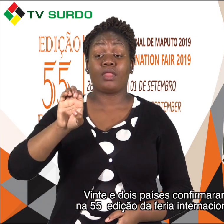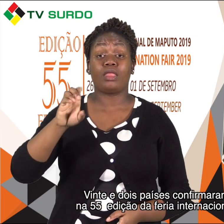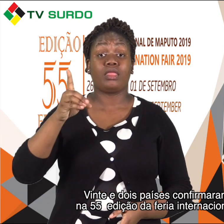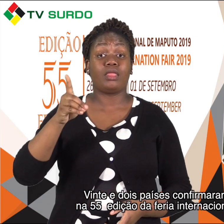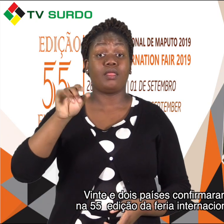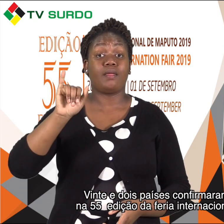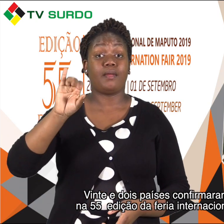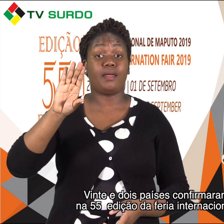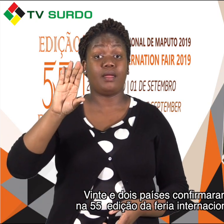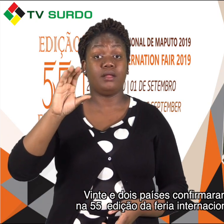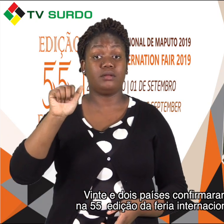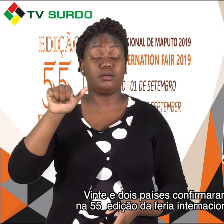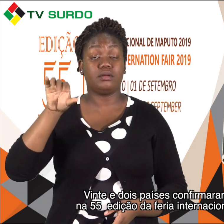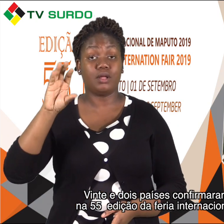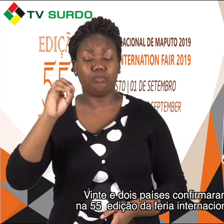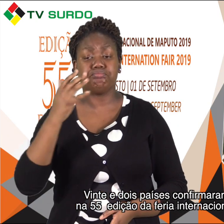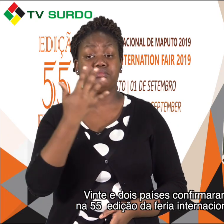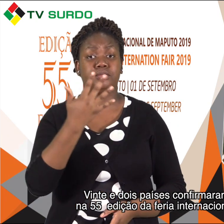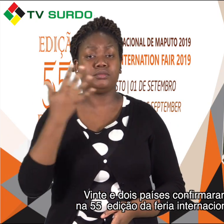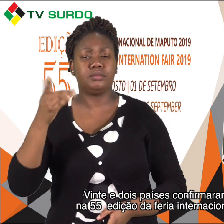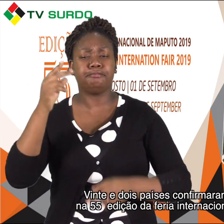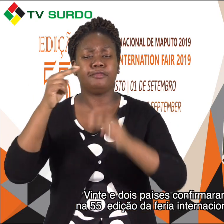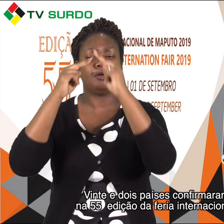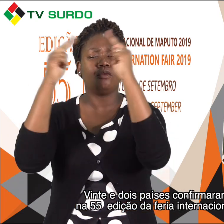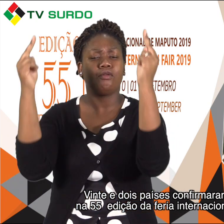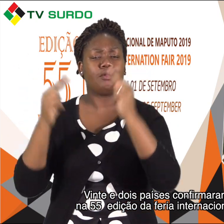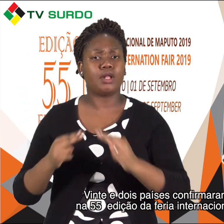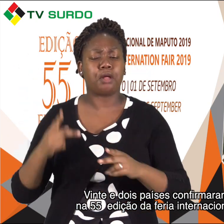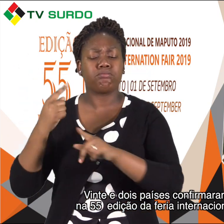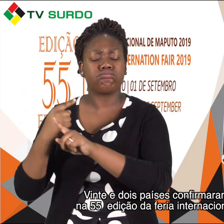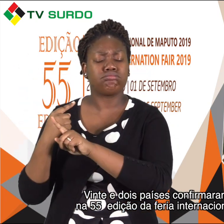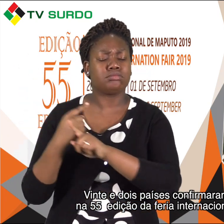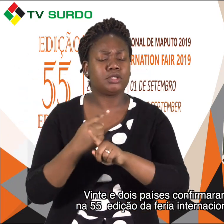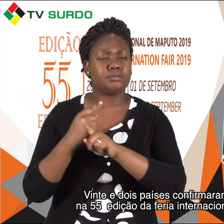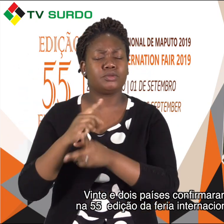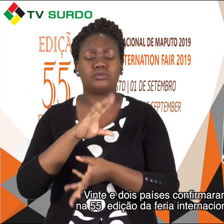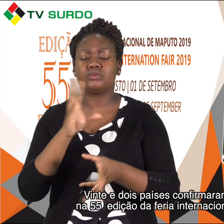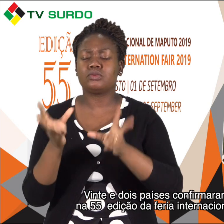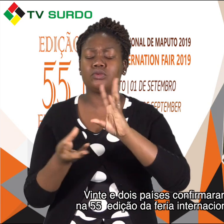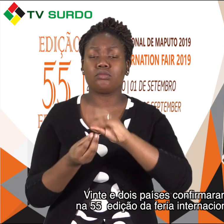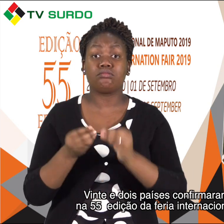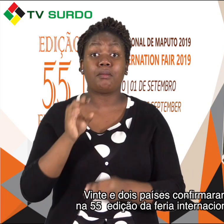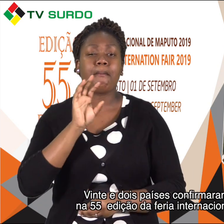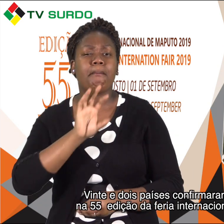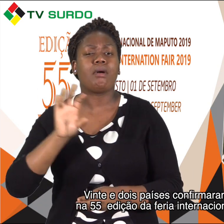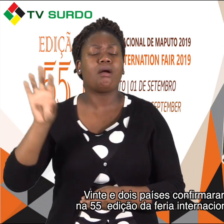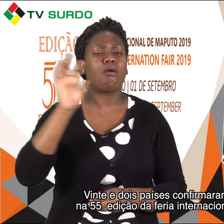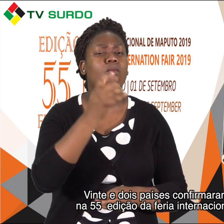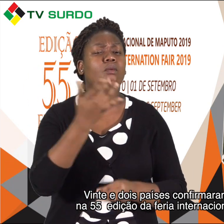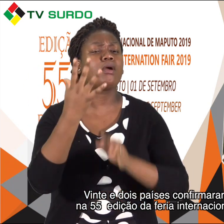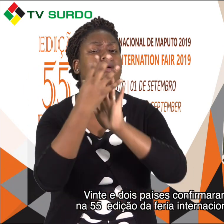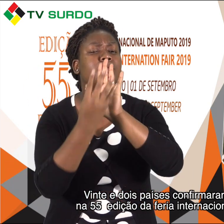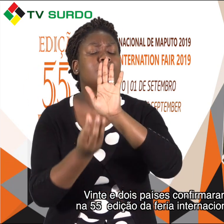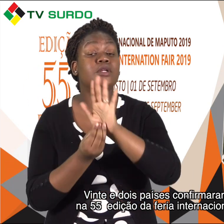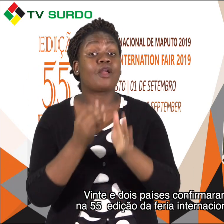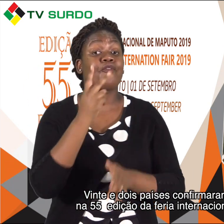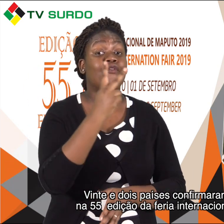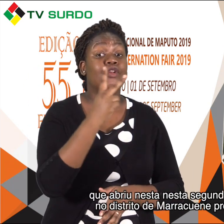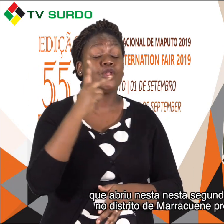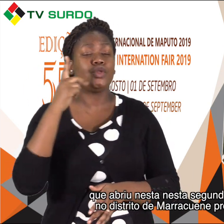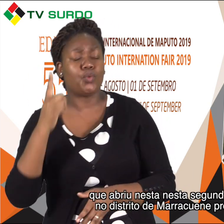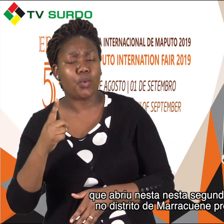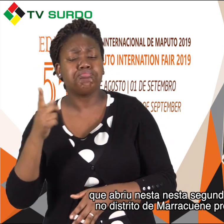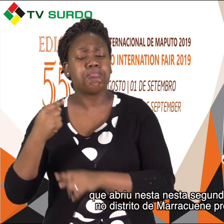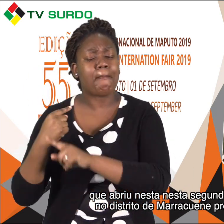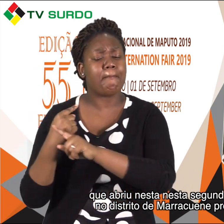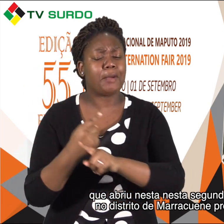22 países confirmaram a sua participação na 55ª edição da Feira Internacional do Maputo-Facim,